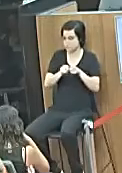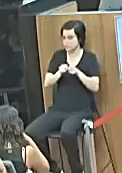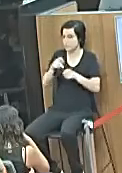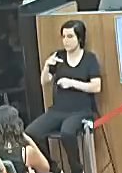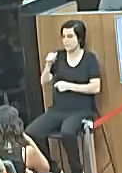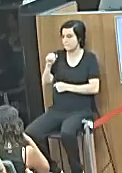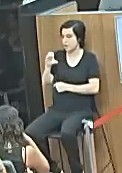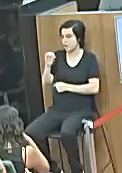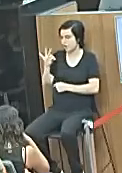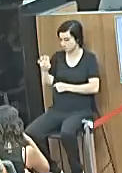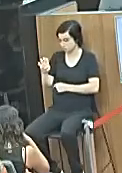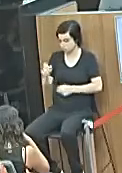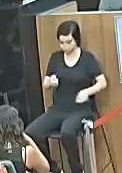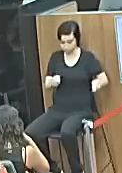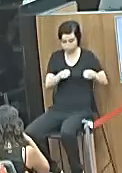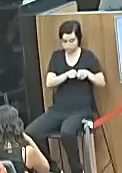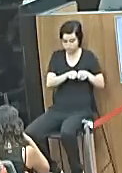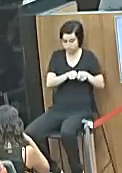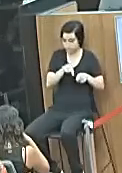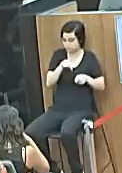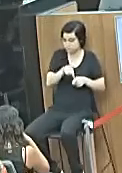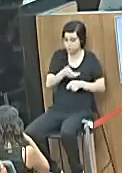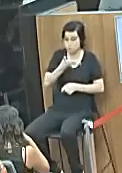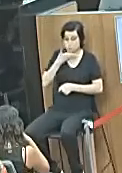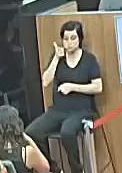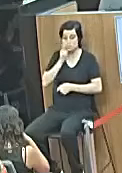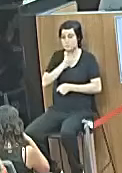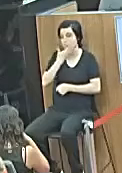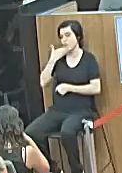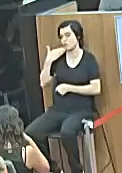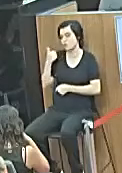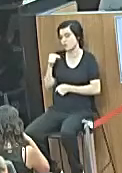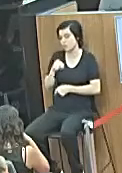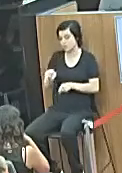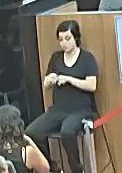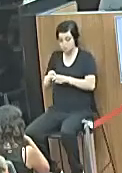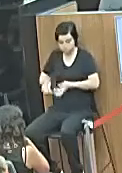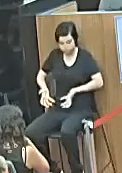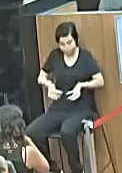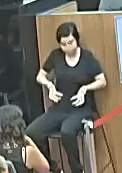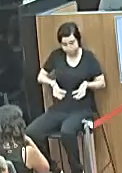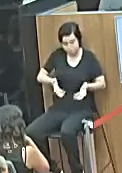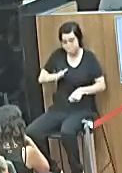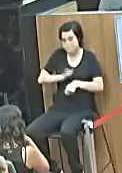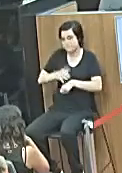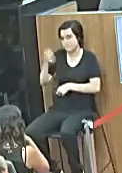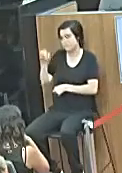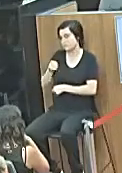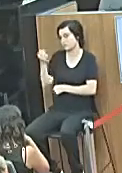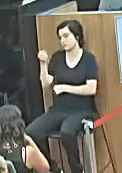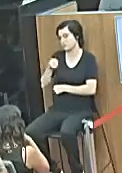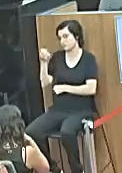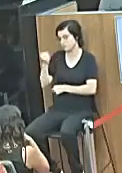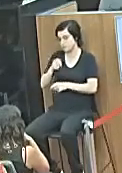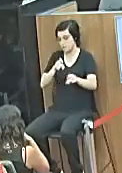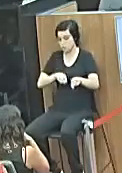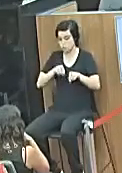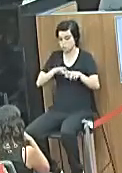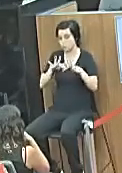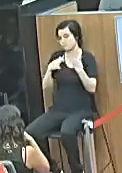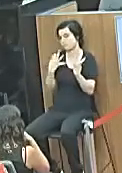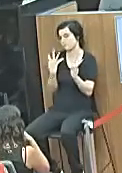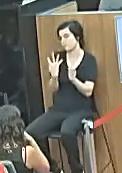agregar valor aos produtos e incentivar a produção de leite na agricultura familiar